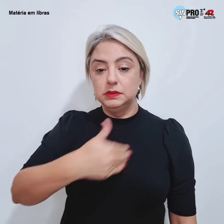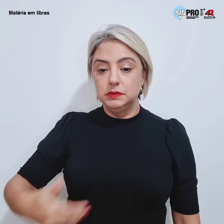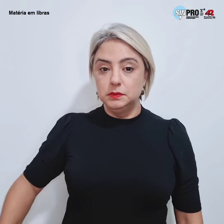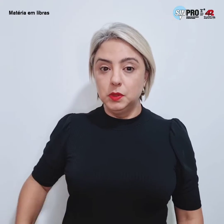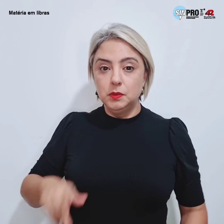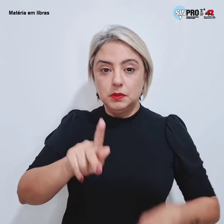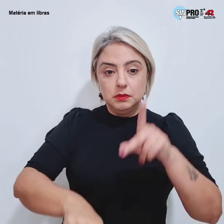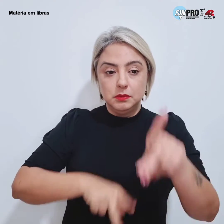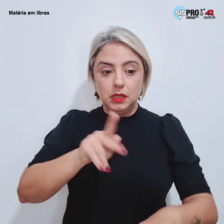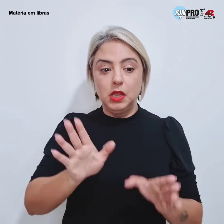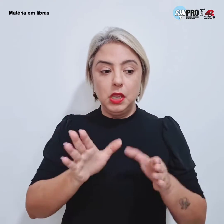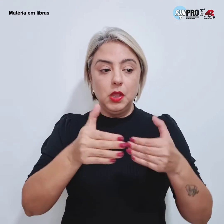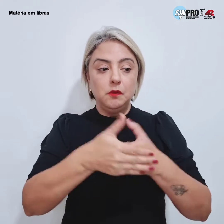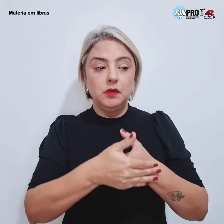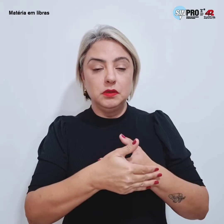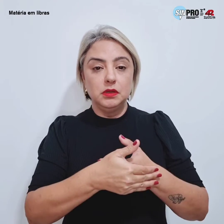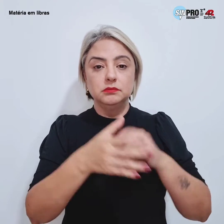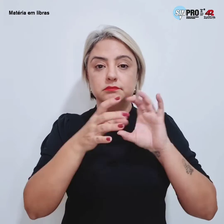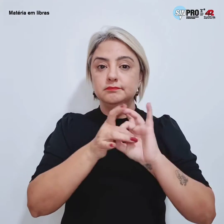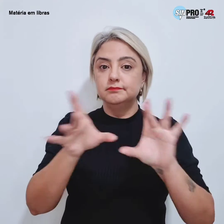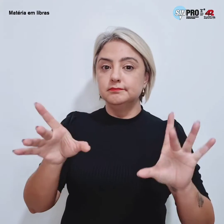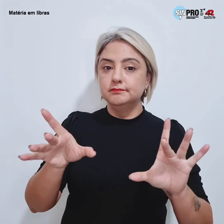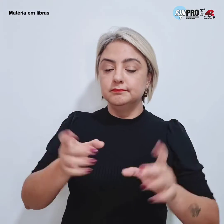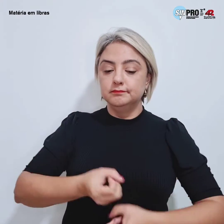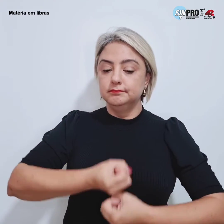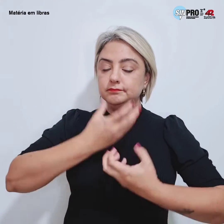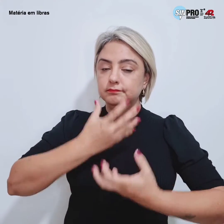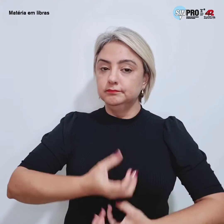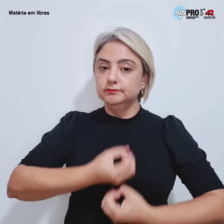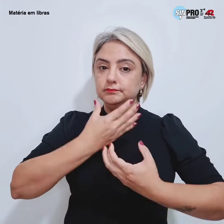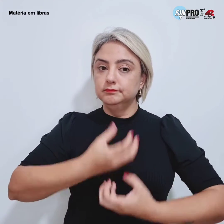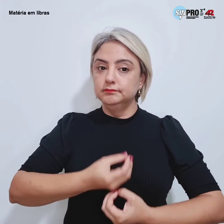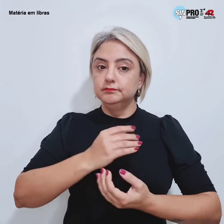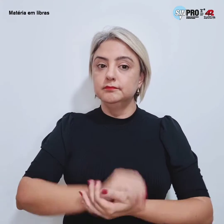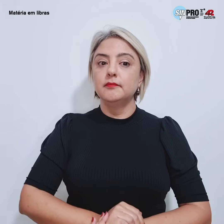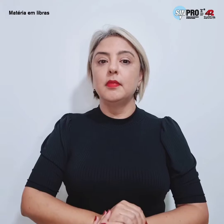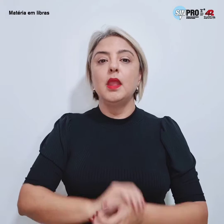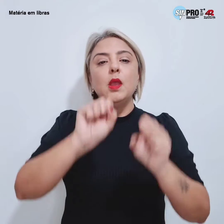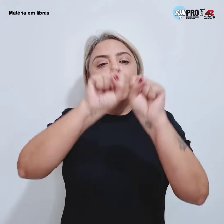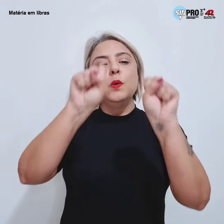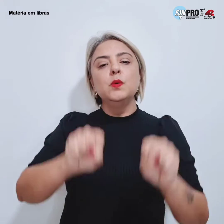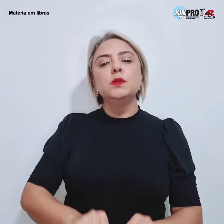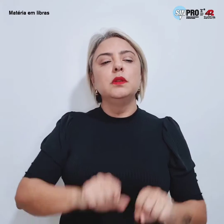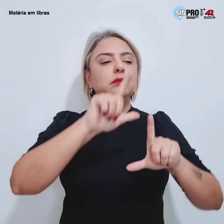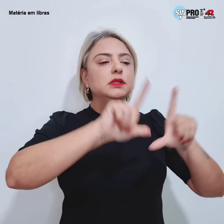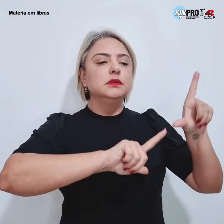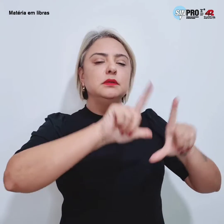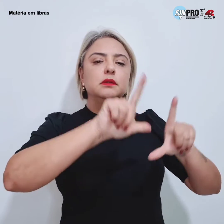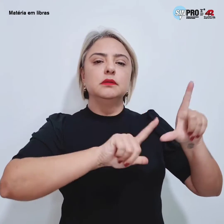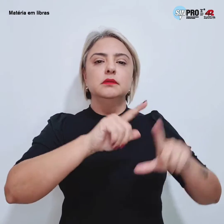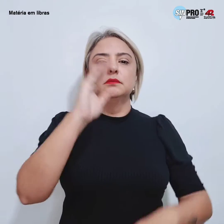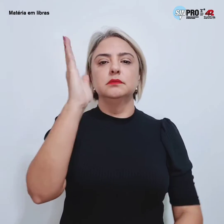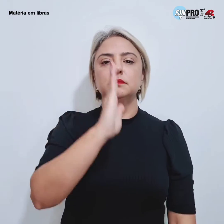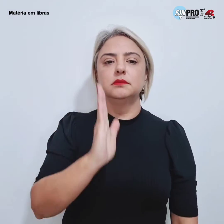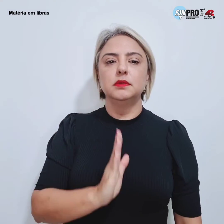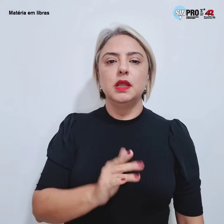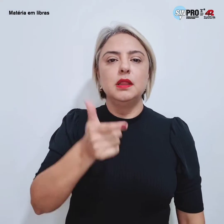ao exercício da liberdade de expressão, o sistema midiático brasileiro não tem pudor